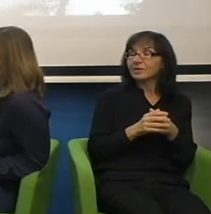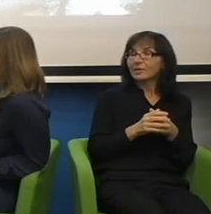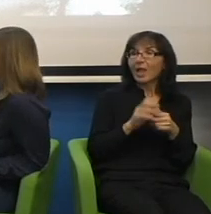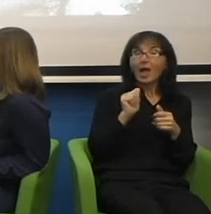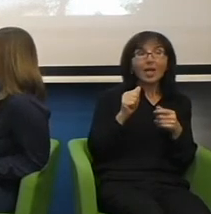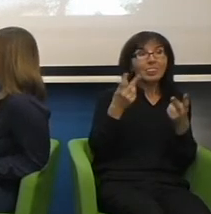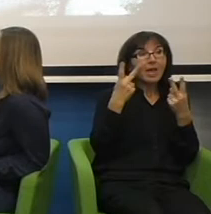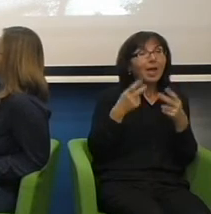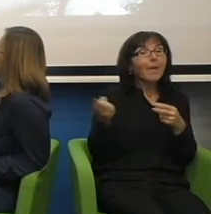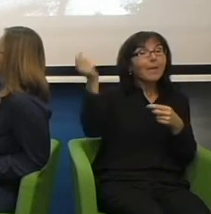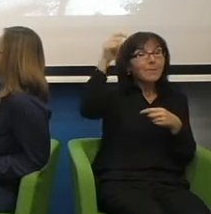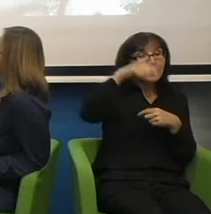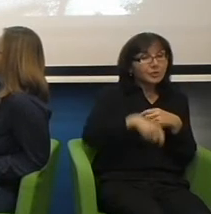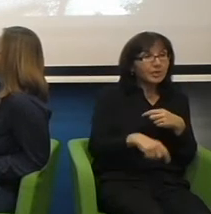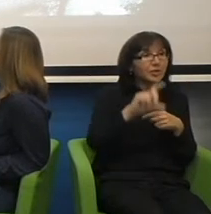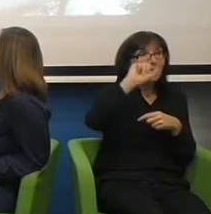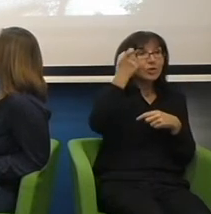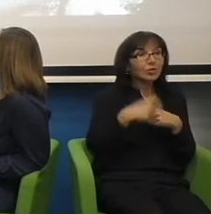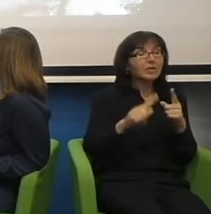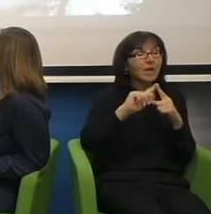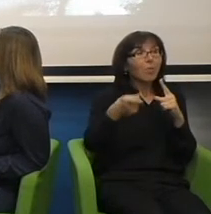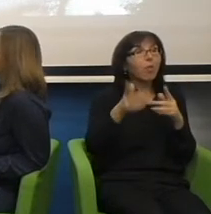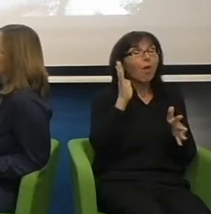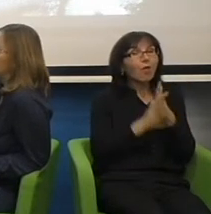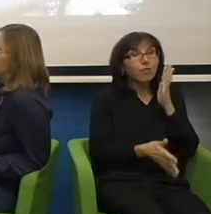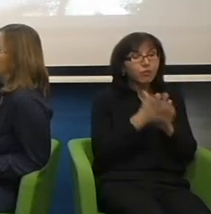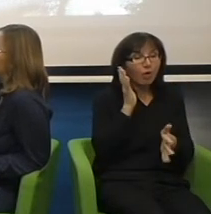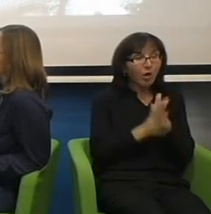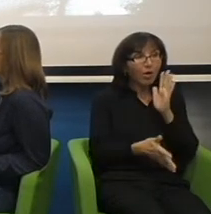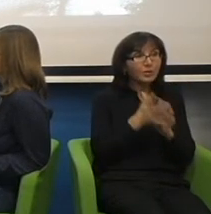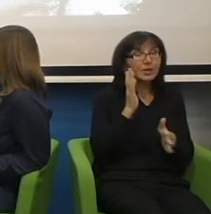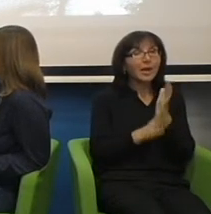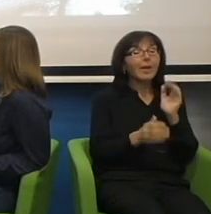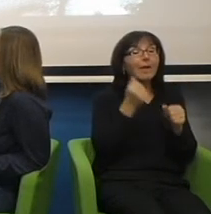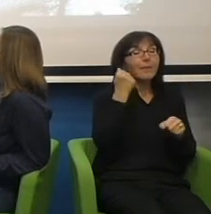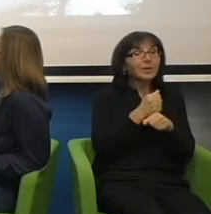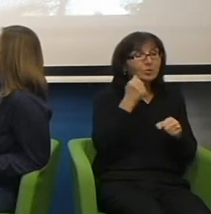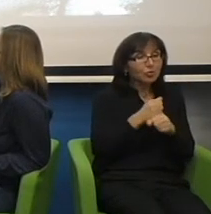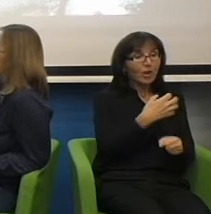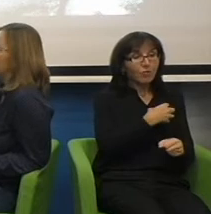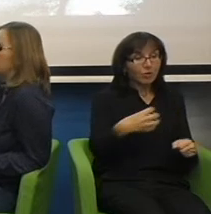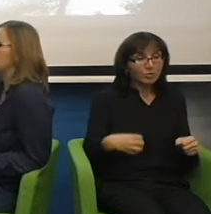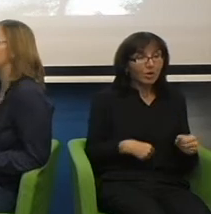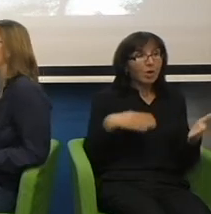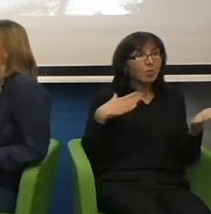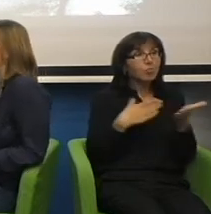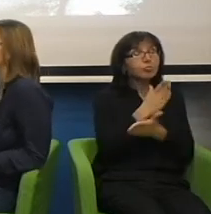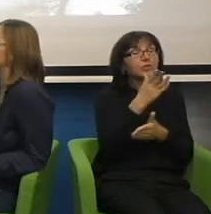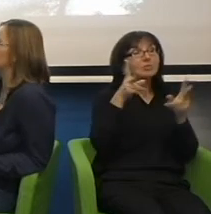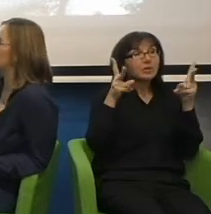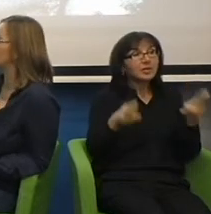Anna przyjeżdża do Gdańska po wojnie z Teleśnickimi. Najpierw pracuje u nich w gospodarstwie, potem przez kilka lat pracuje